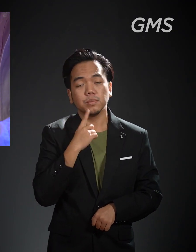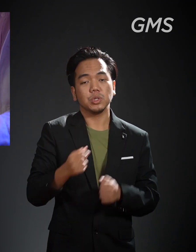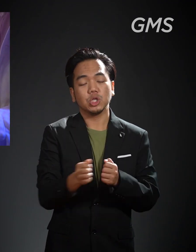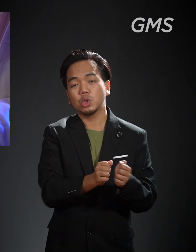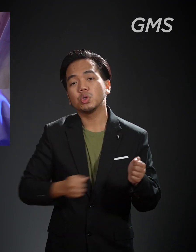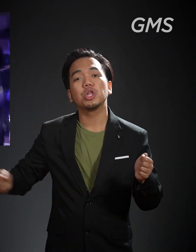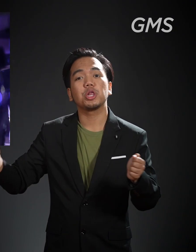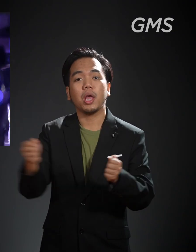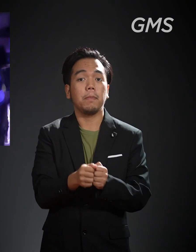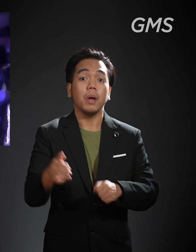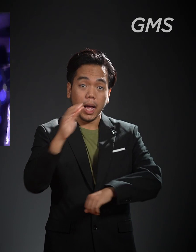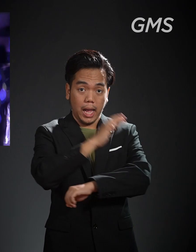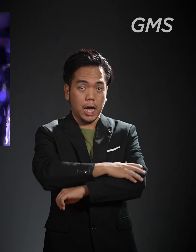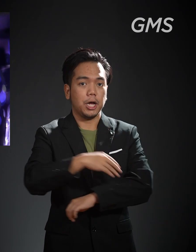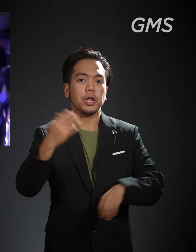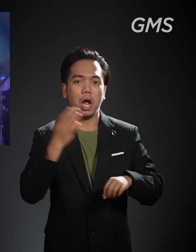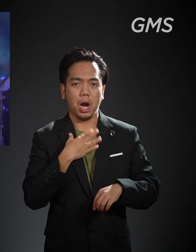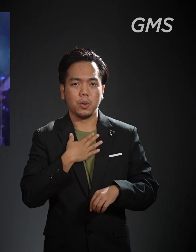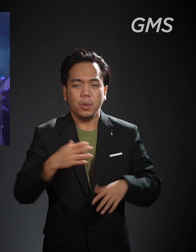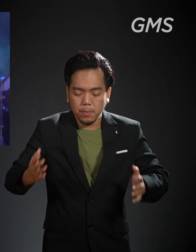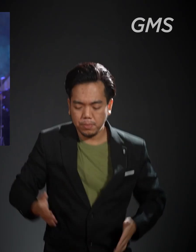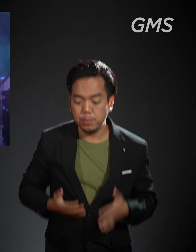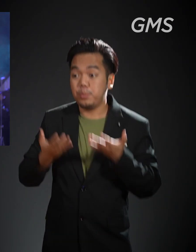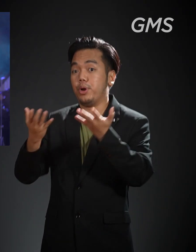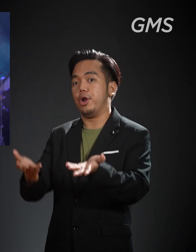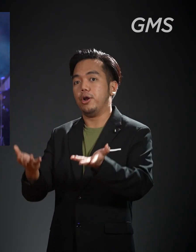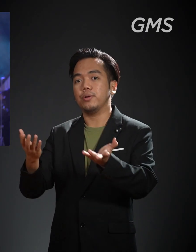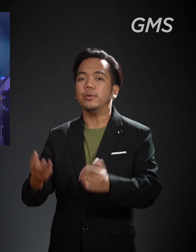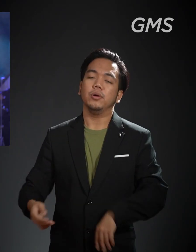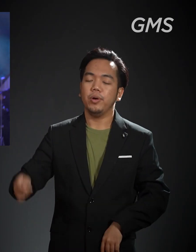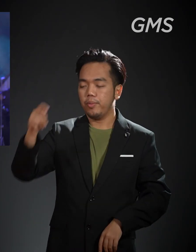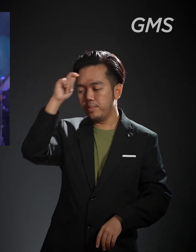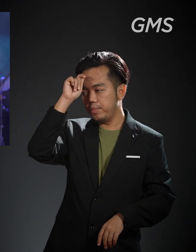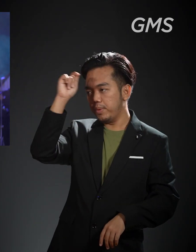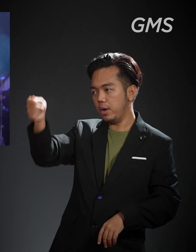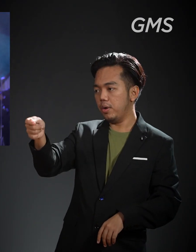Sepanjang hari ku beri